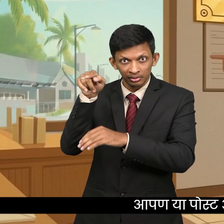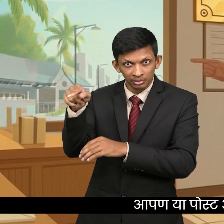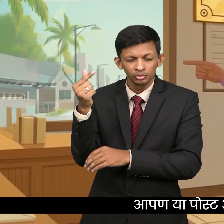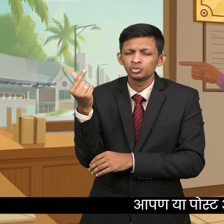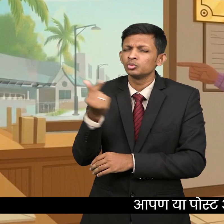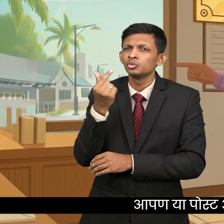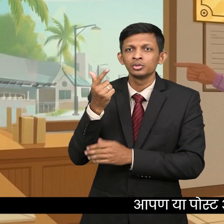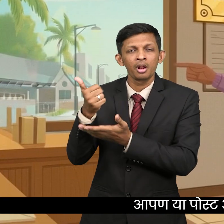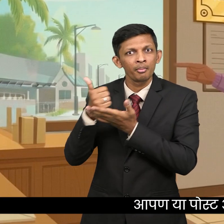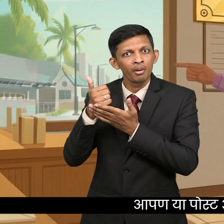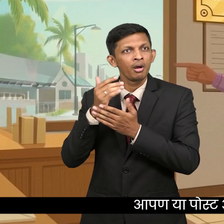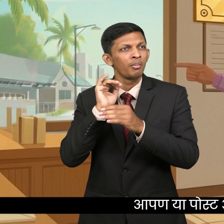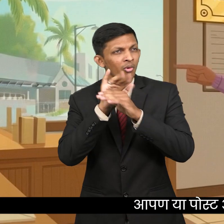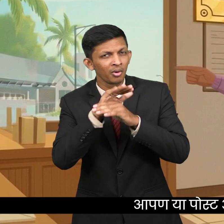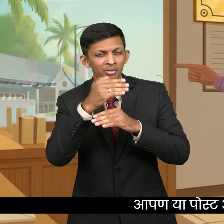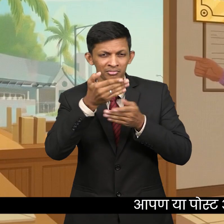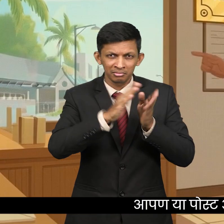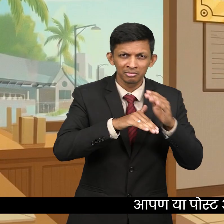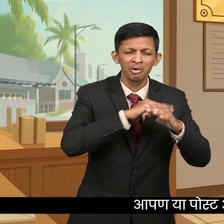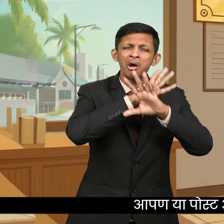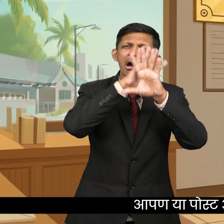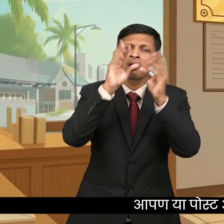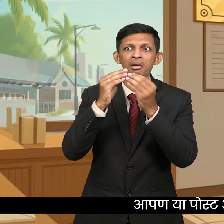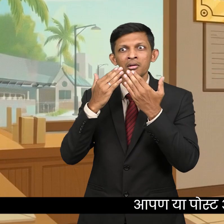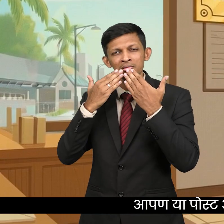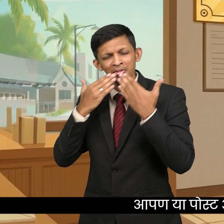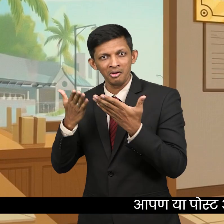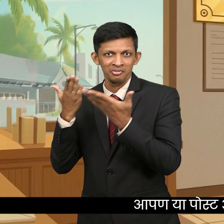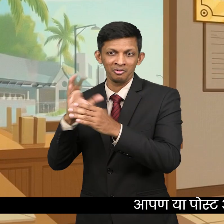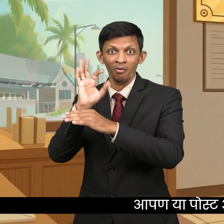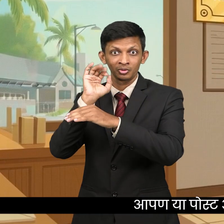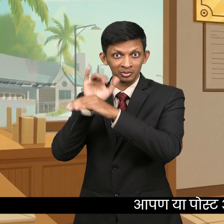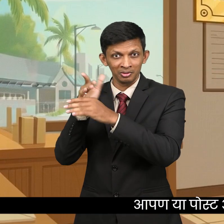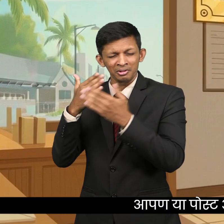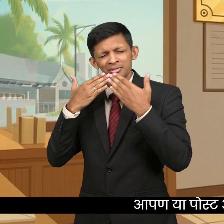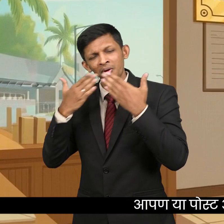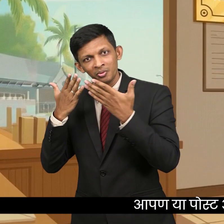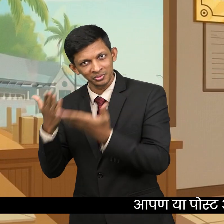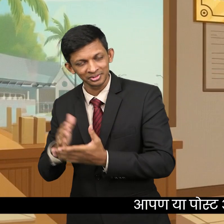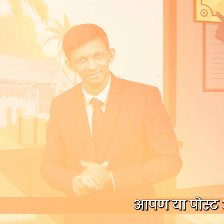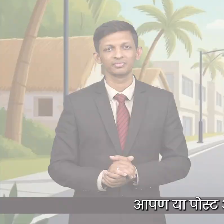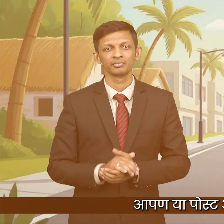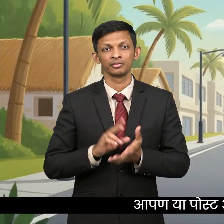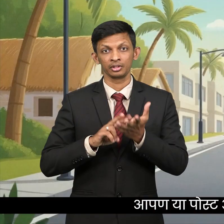आपण या पोस्ट ऑफिसचे आभार मानले पाहिजेत.